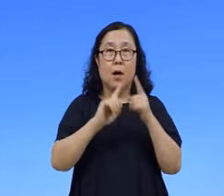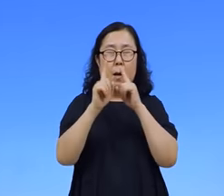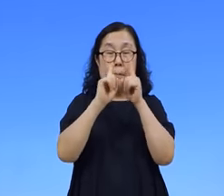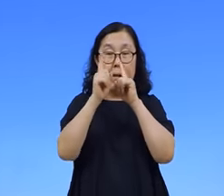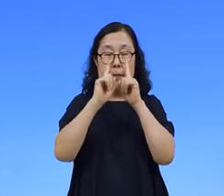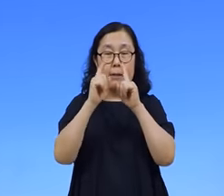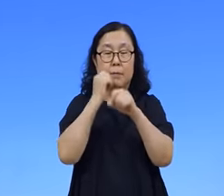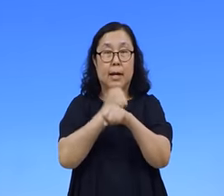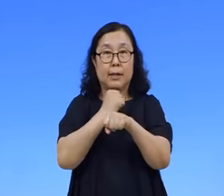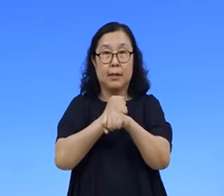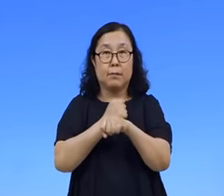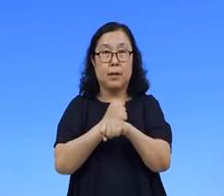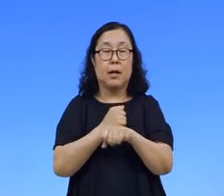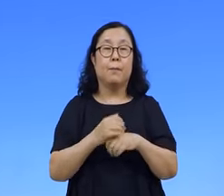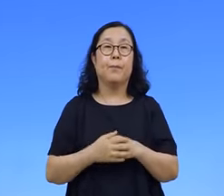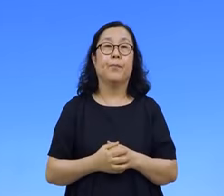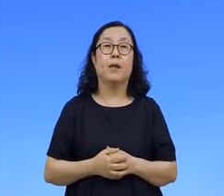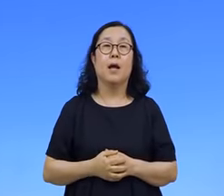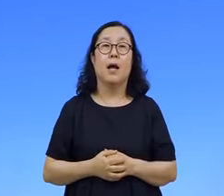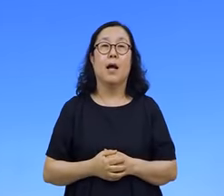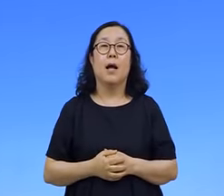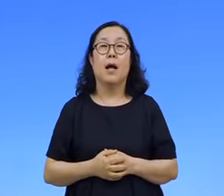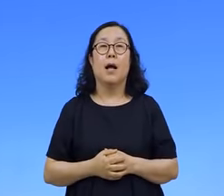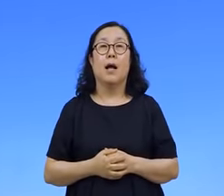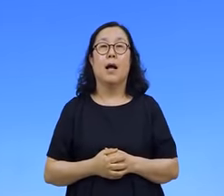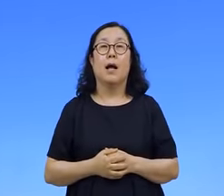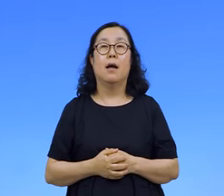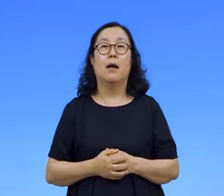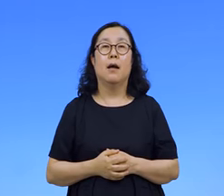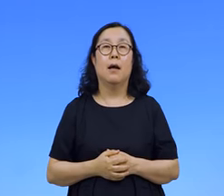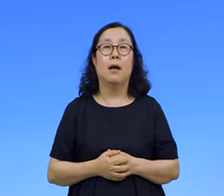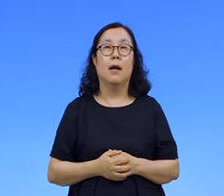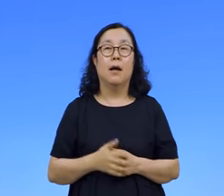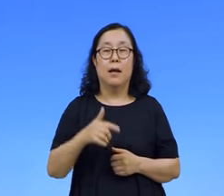한마디를 해놓아 가지고 이걸 제가 옮겨 적어 놓았습니다.